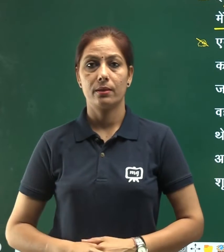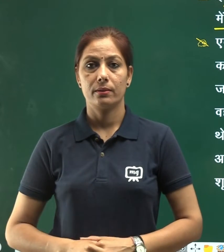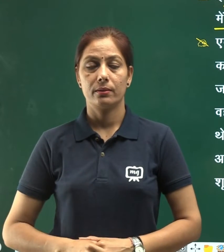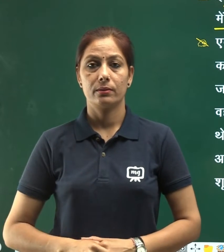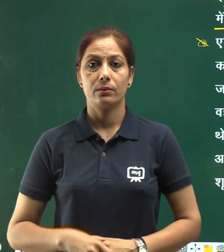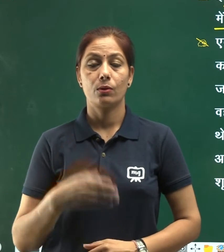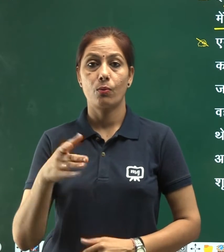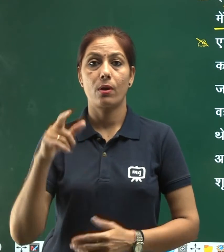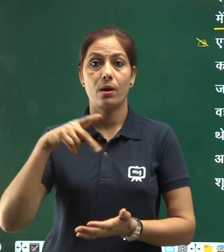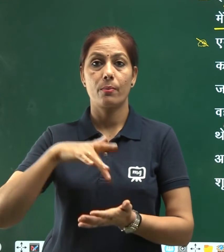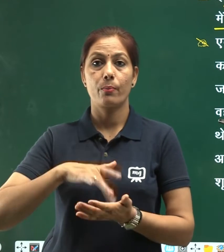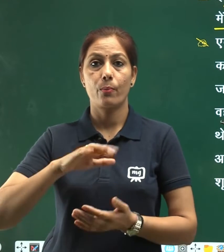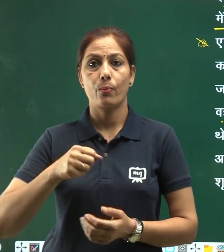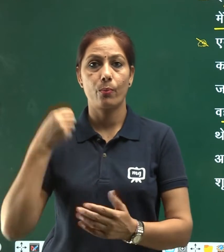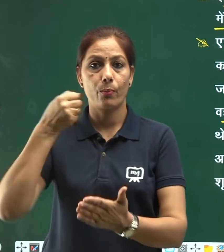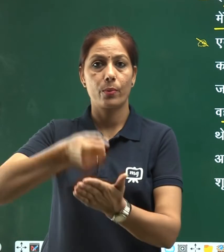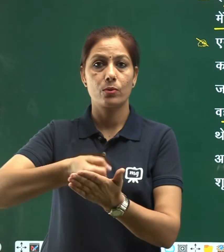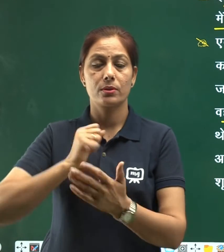वहां पहुंचे